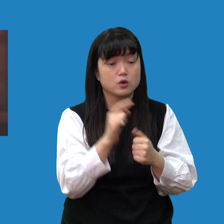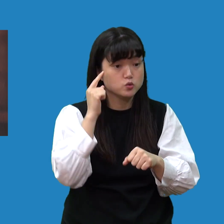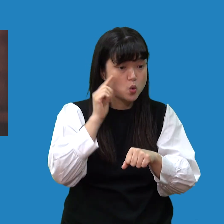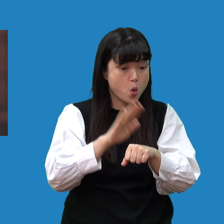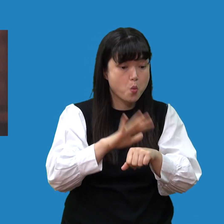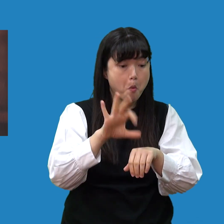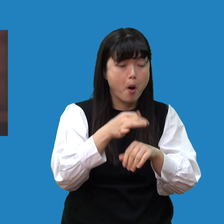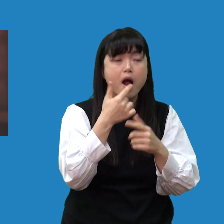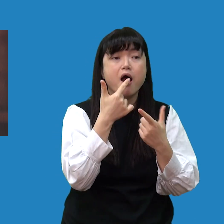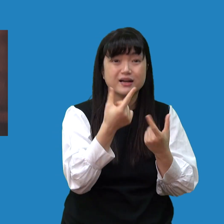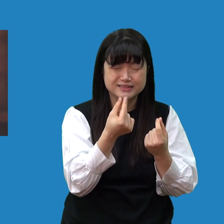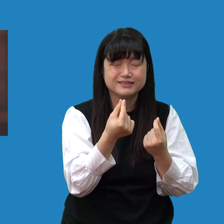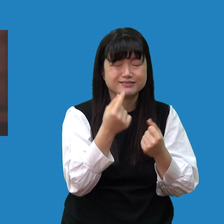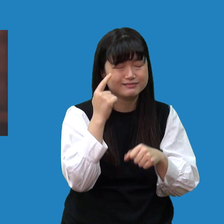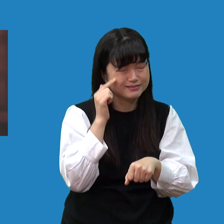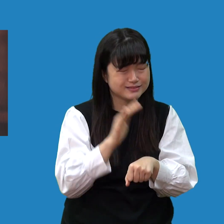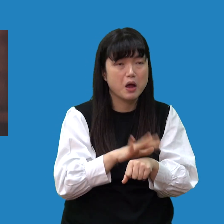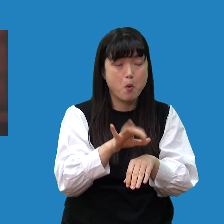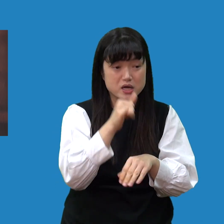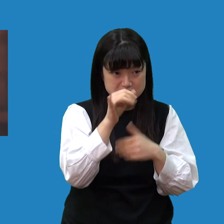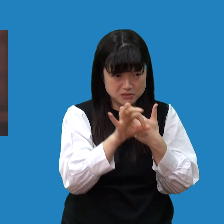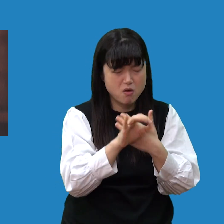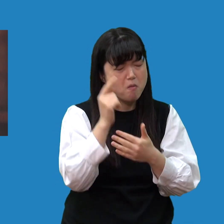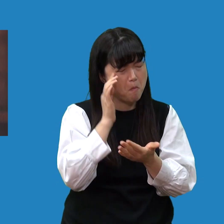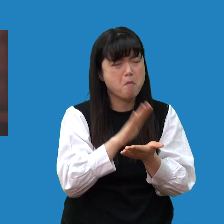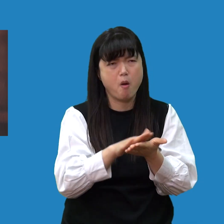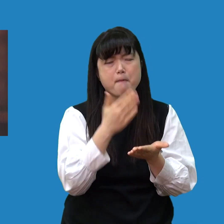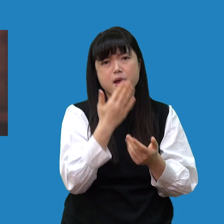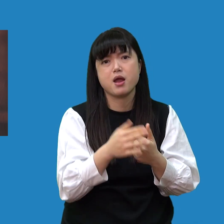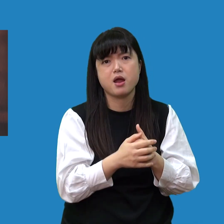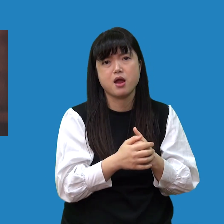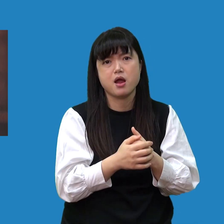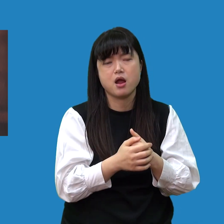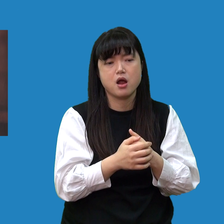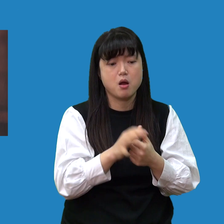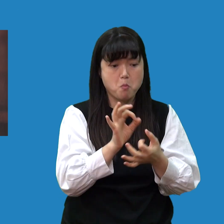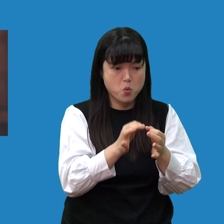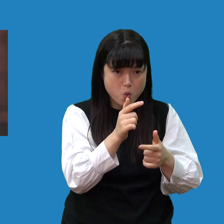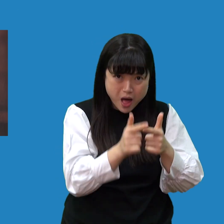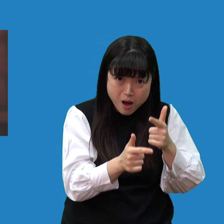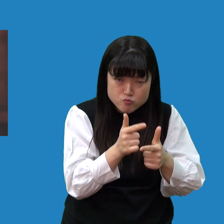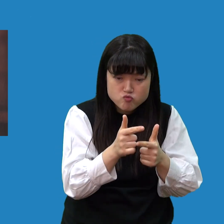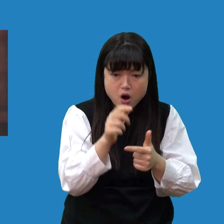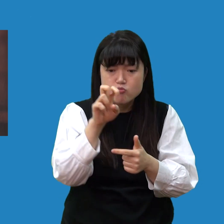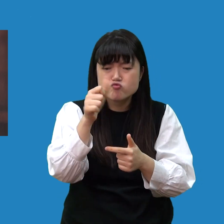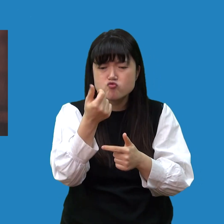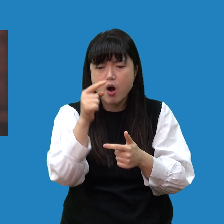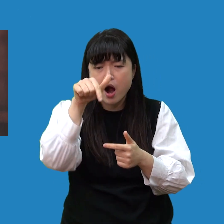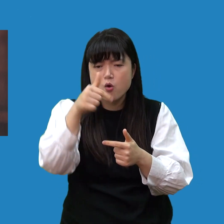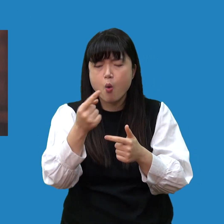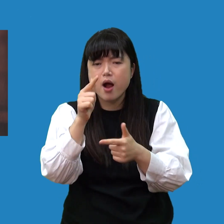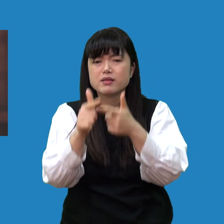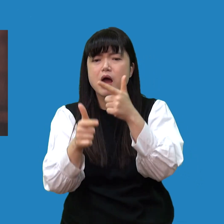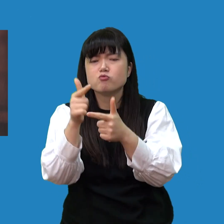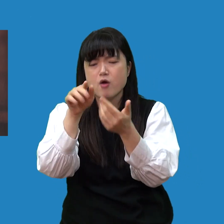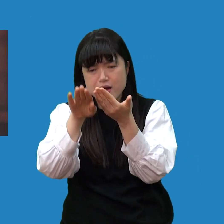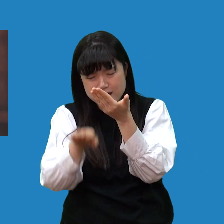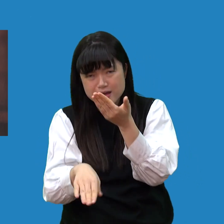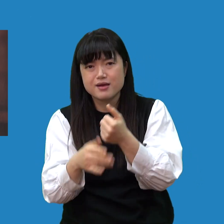솔로몬 같은 왕이 있으면 평화는 가능하던 것이죠. 포도나무와 무화과나무